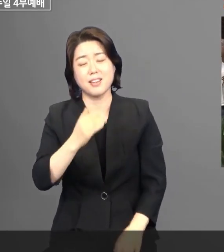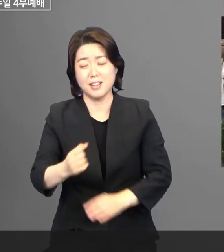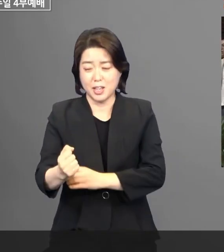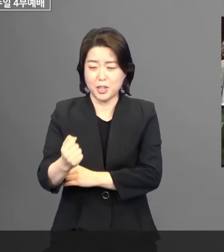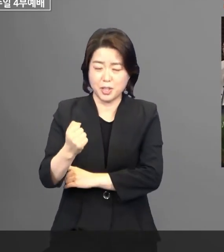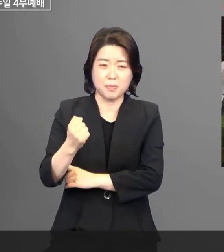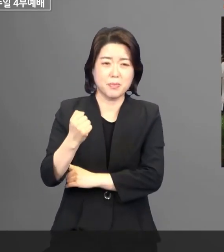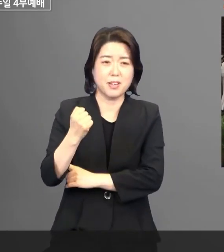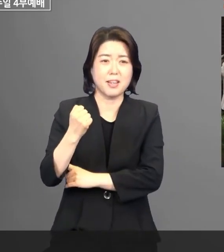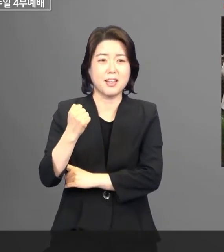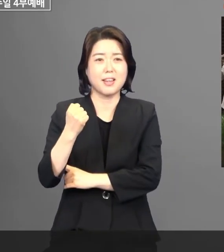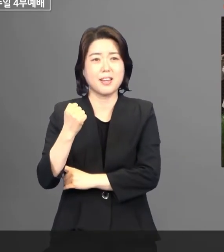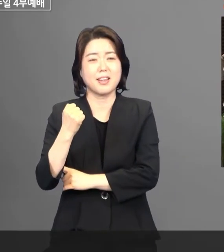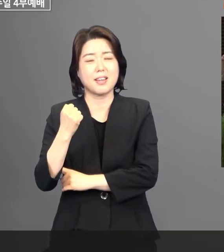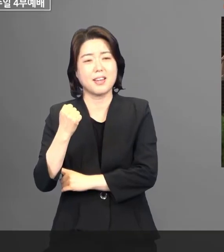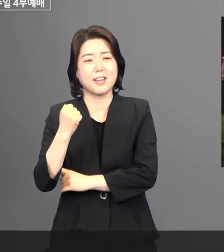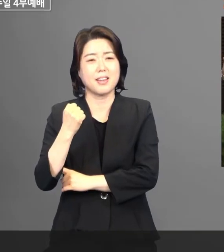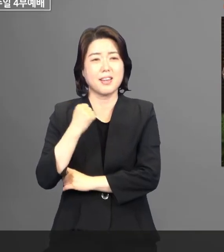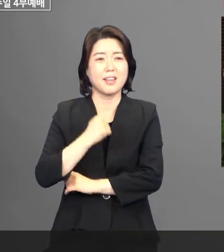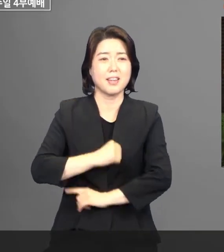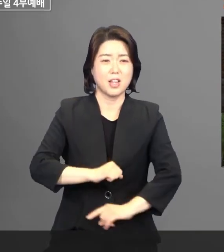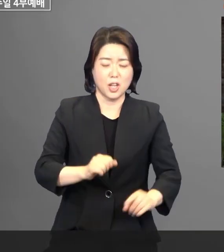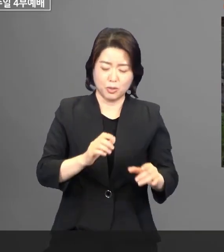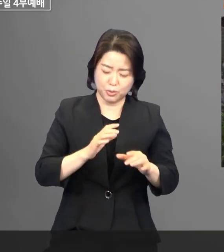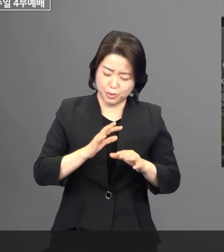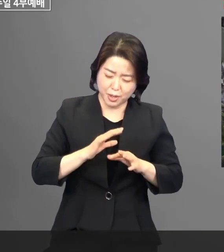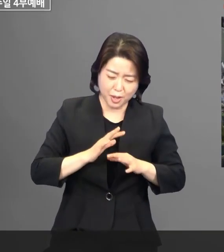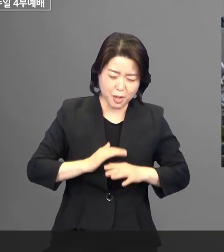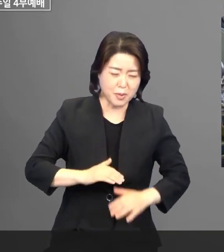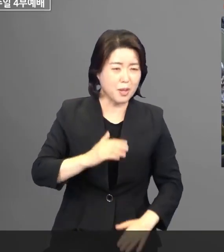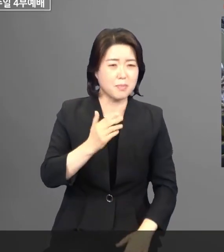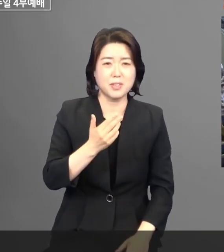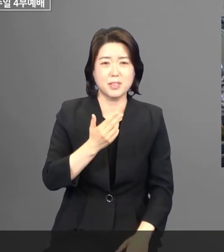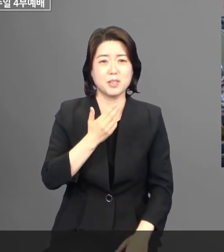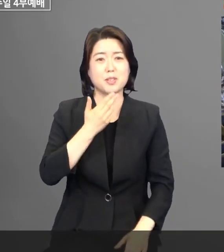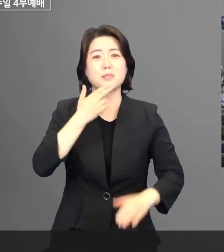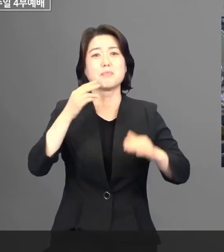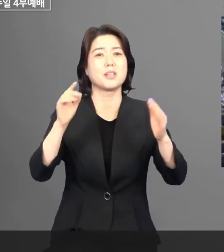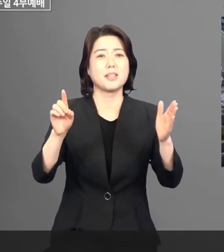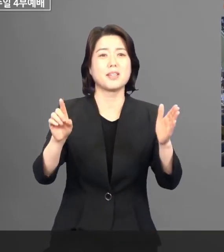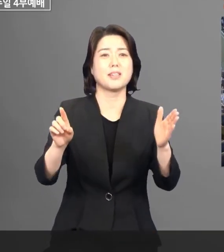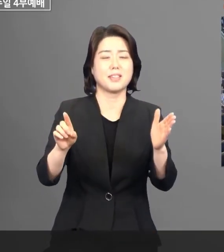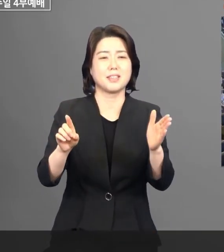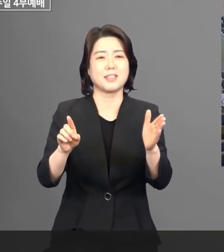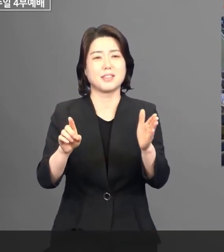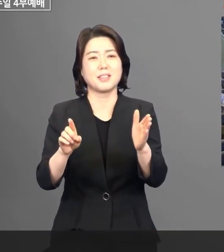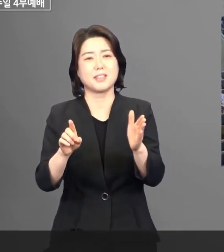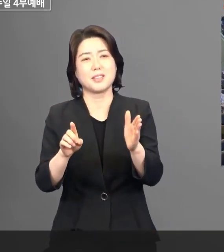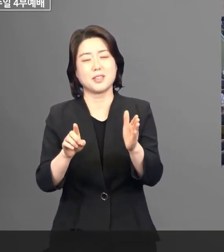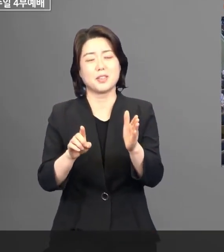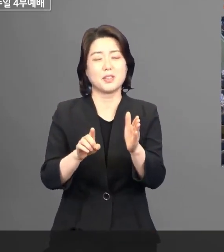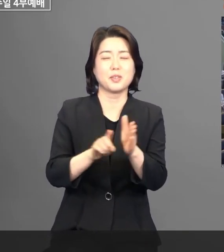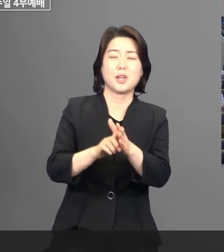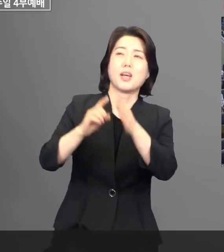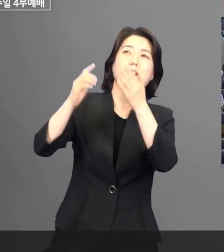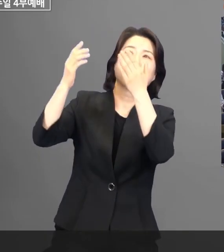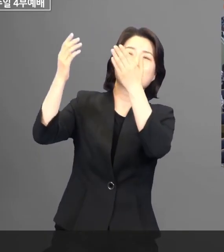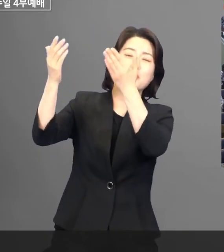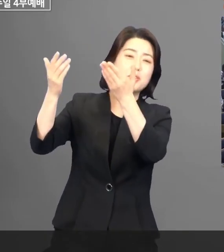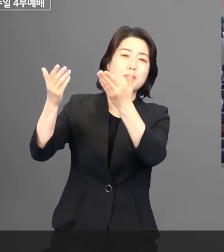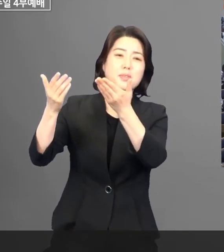살아갈 힘과 두려움 없는 믿음,